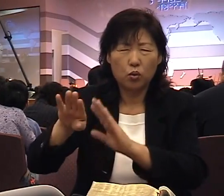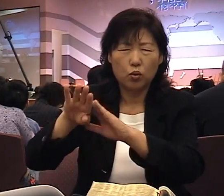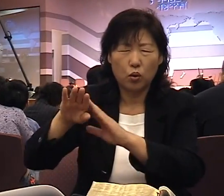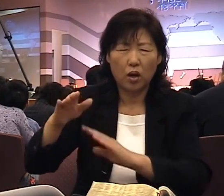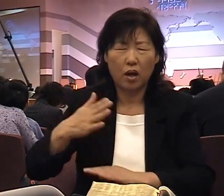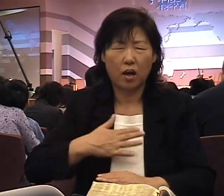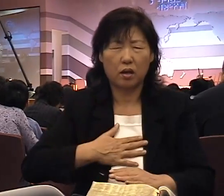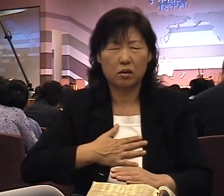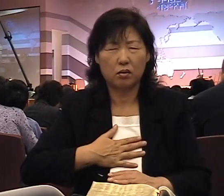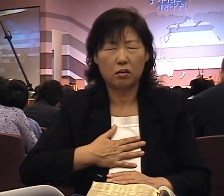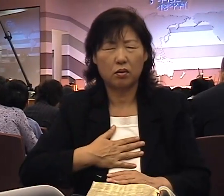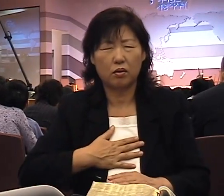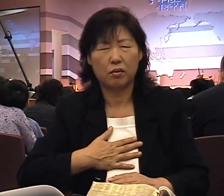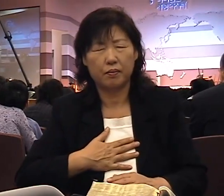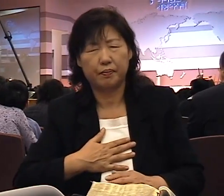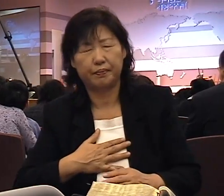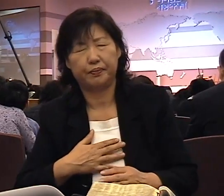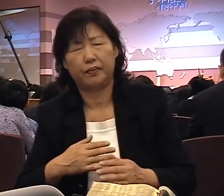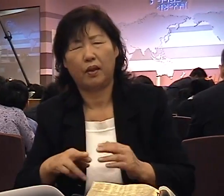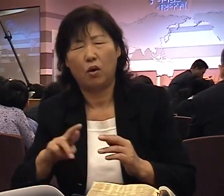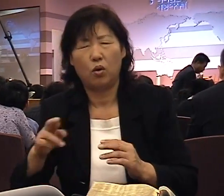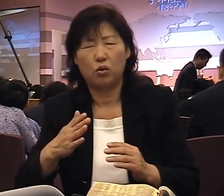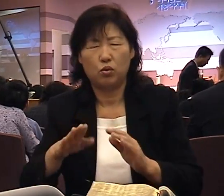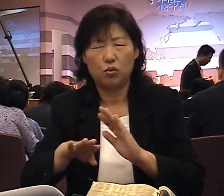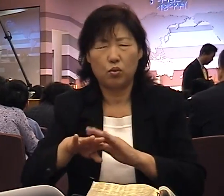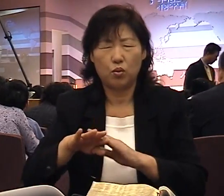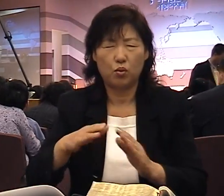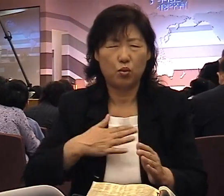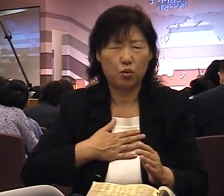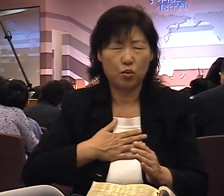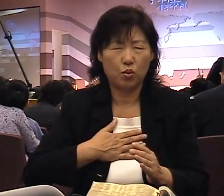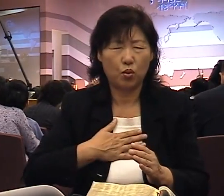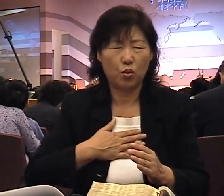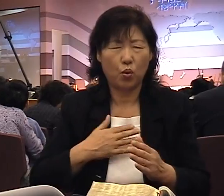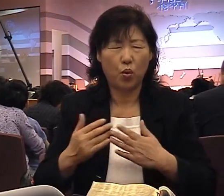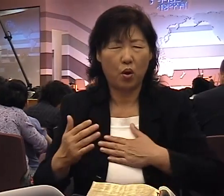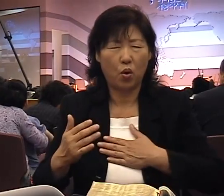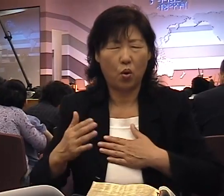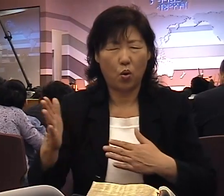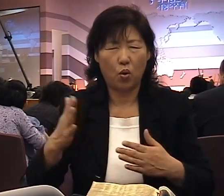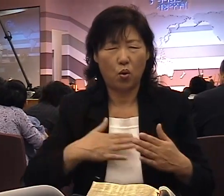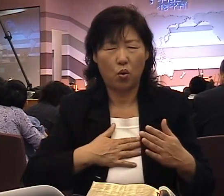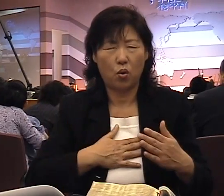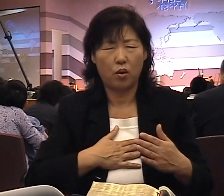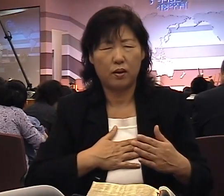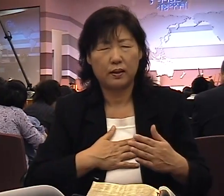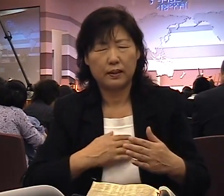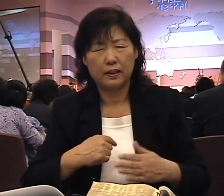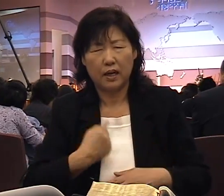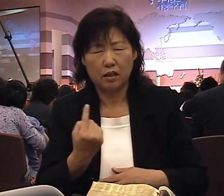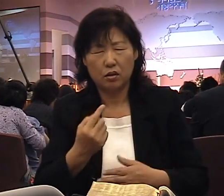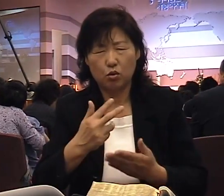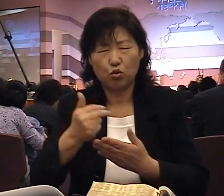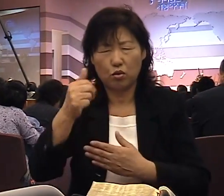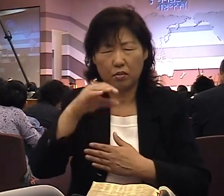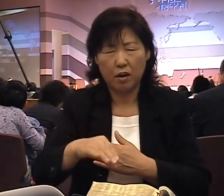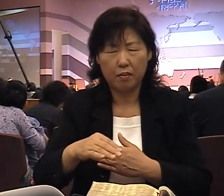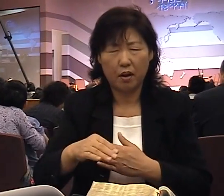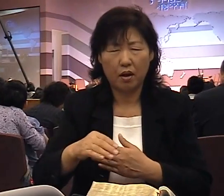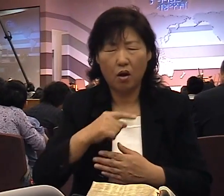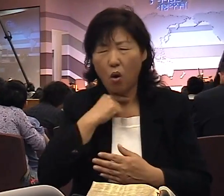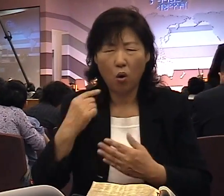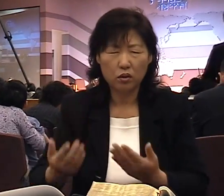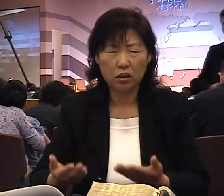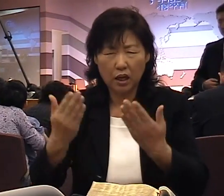오른쪽 가슴에 내 손을 대겠습니다. 왼쪽 가슴에 우리 오른손을 대겠습니다. 우리 자신을 주님 앞에 헌신하는